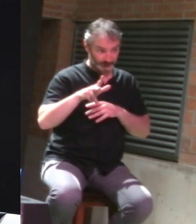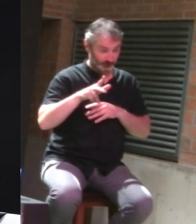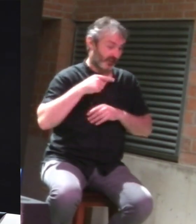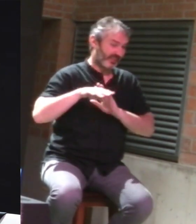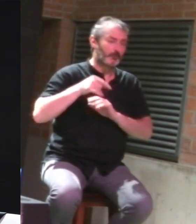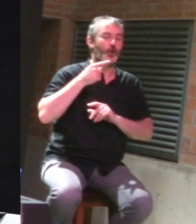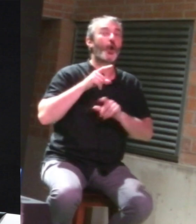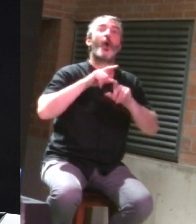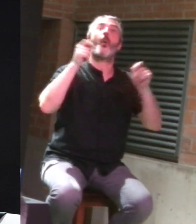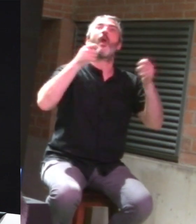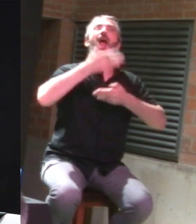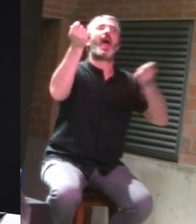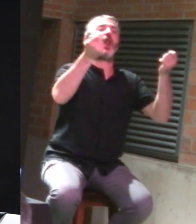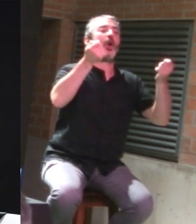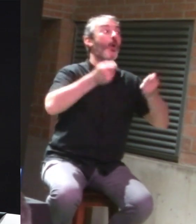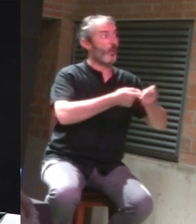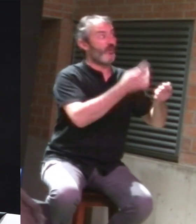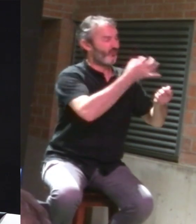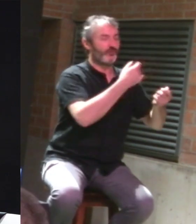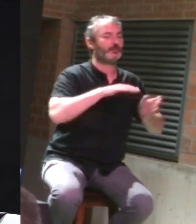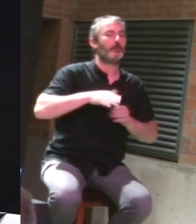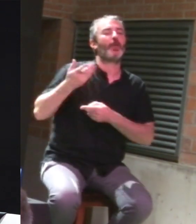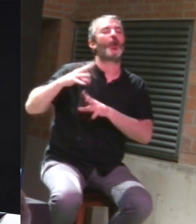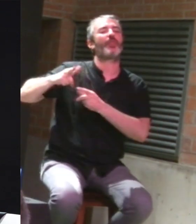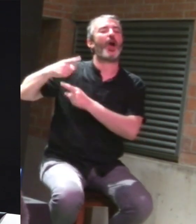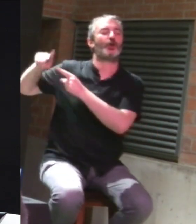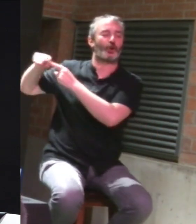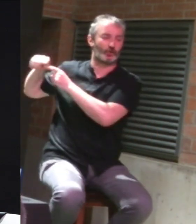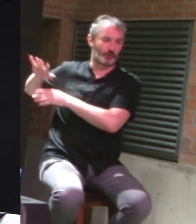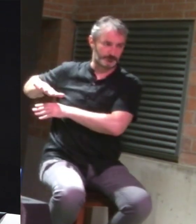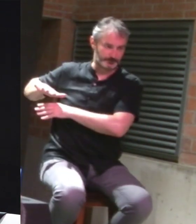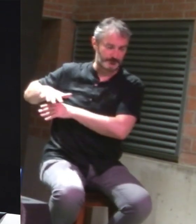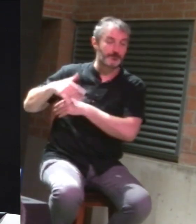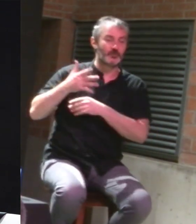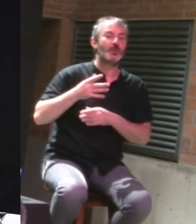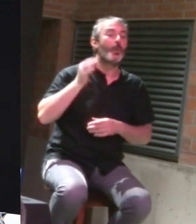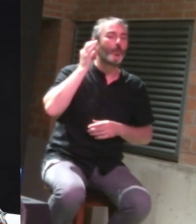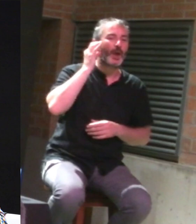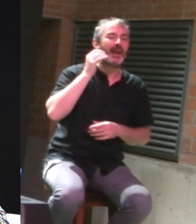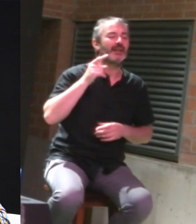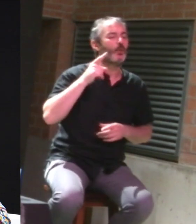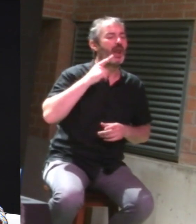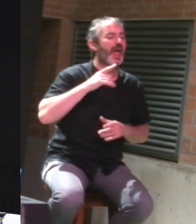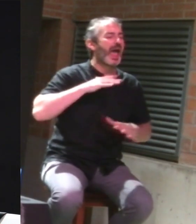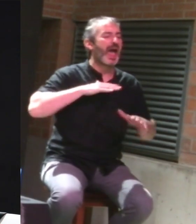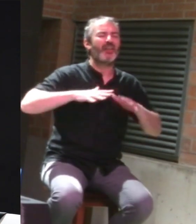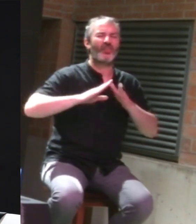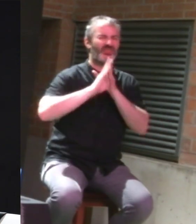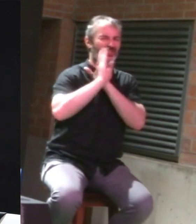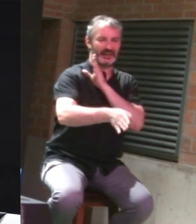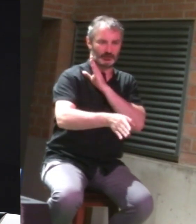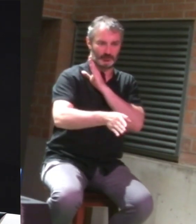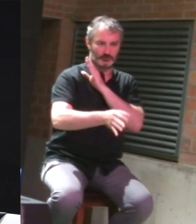silenciar aquestes vagues tan dures. Com us dic, què faran? Acció directa. Les dones són les grans artífexs de